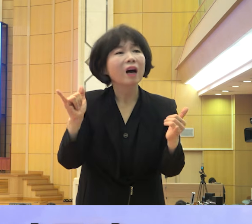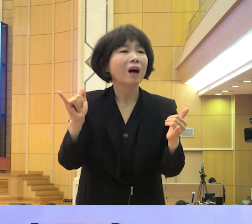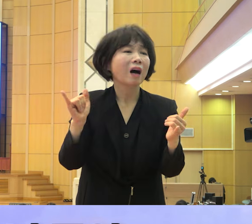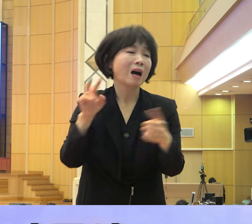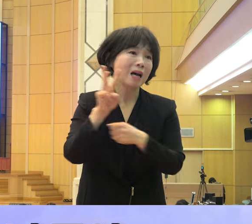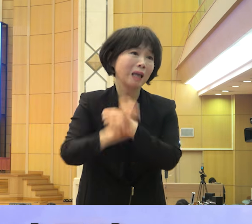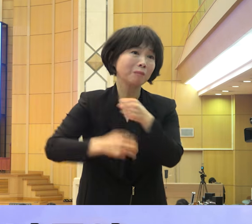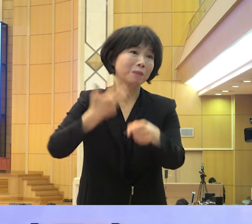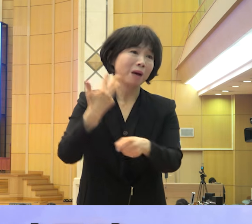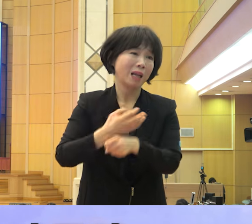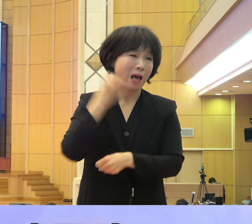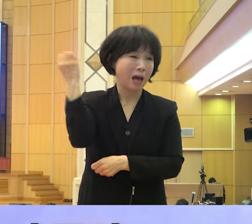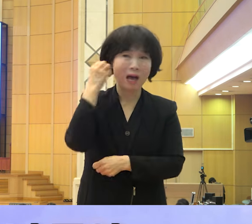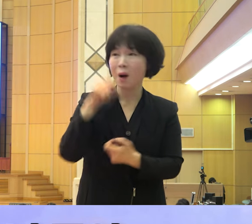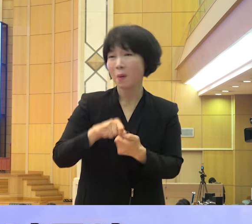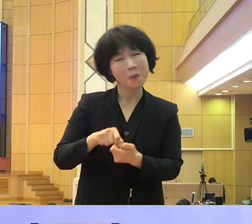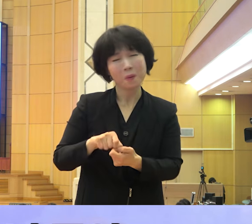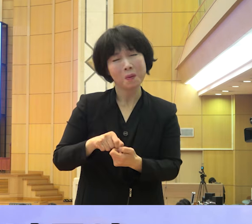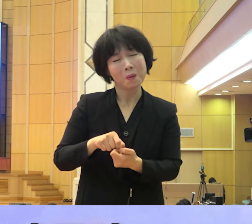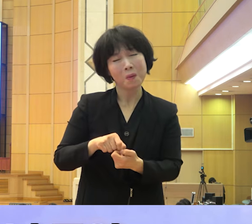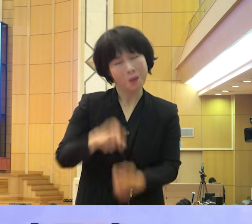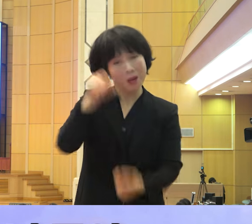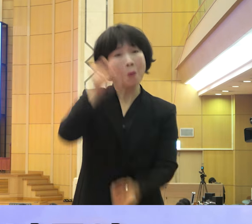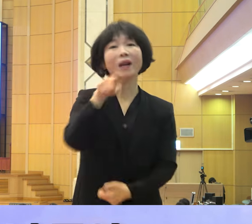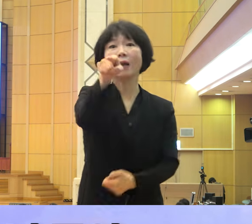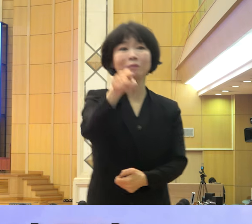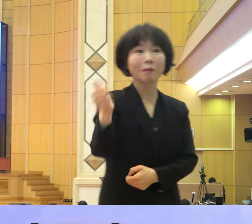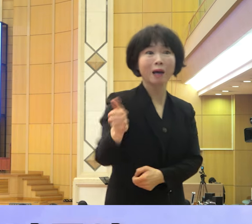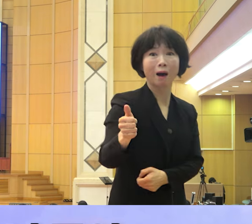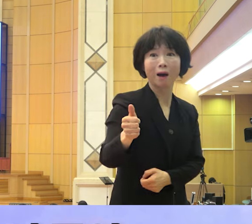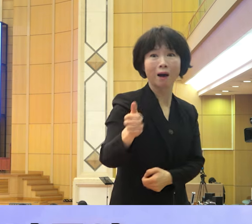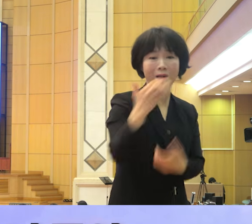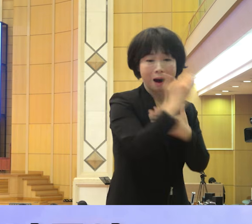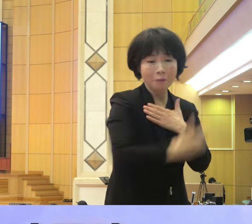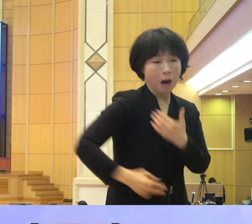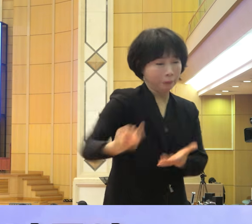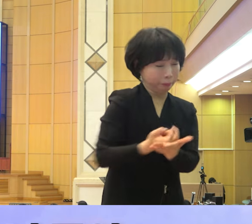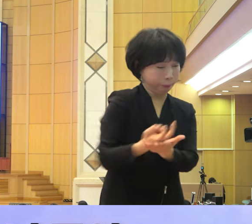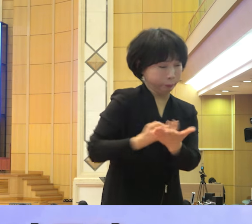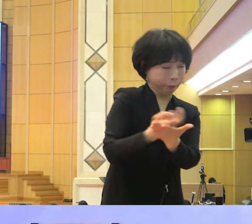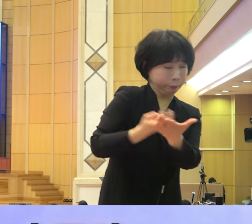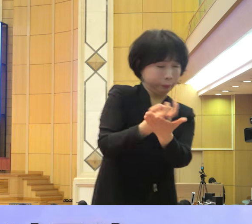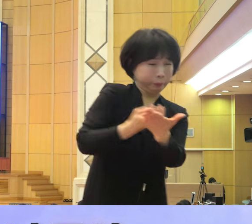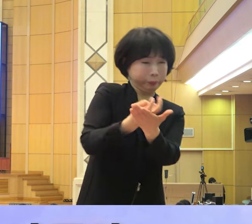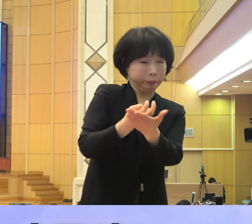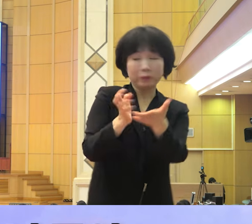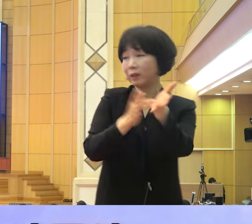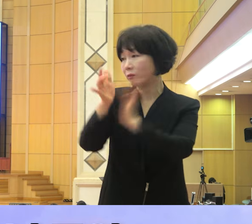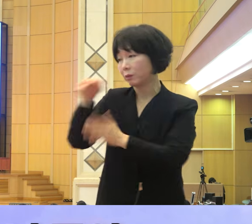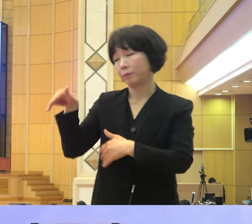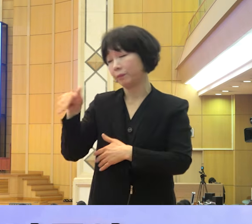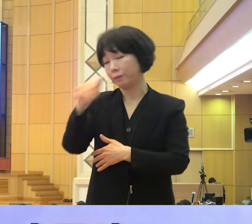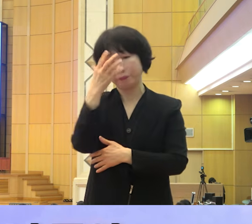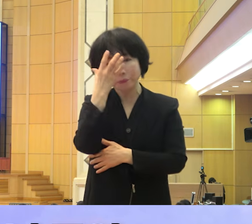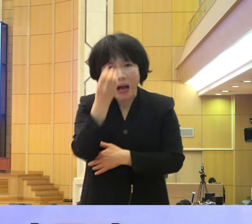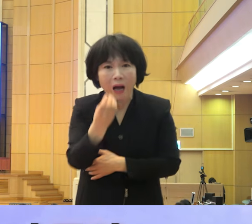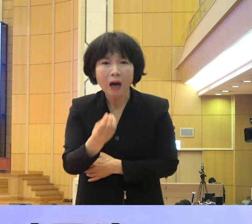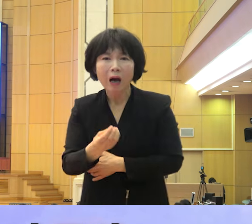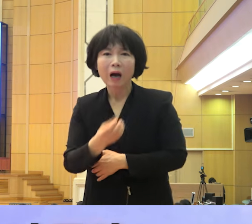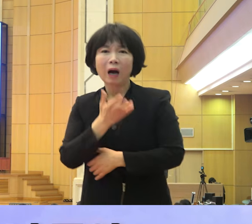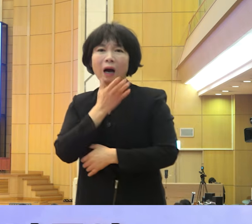있더라. 38년 병자가 있더라. 예수께서 그 누운 것을 보시고 38년